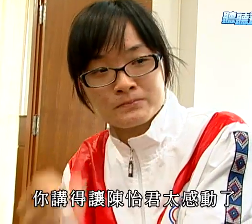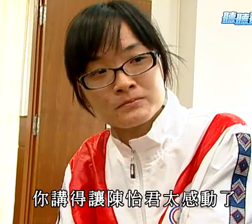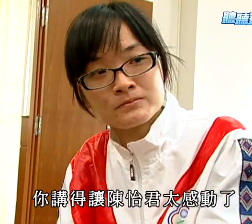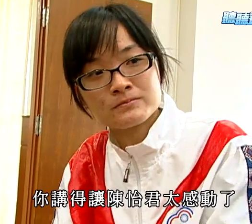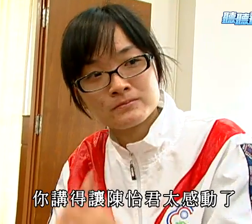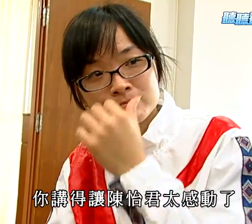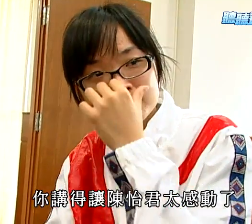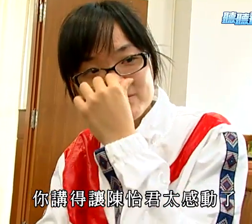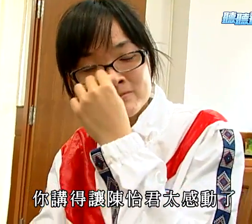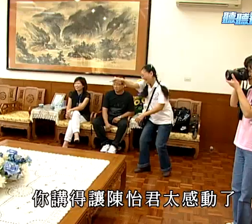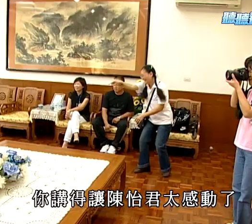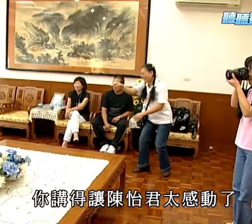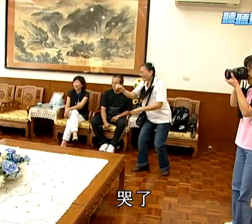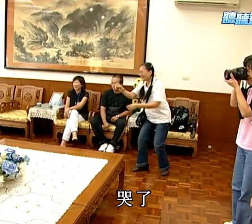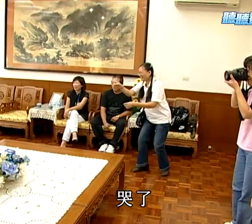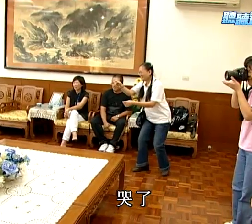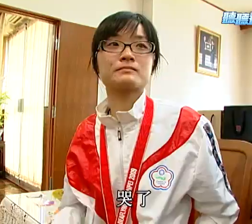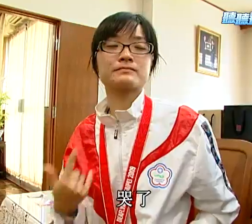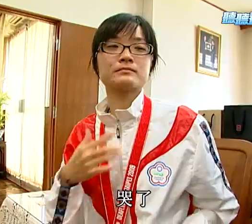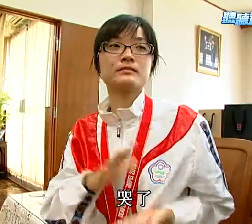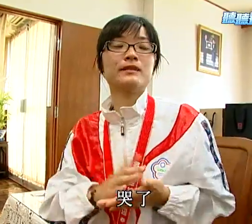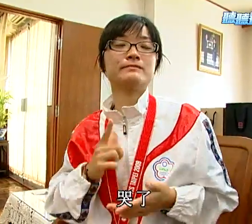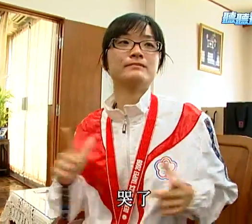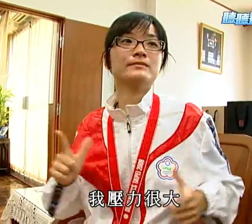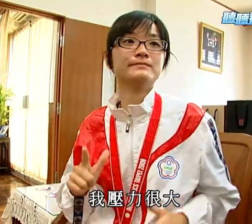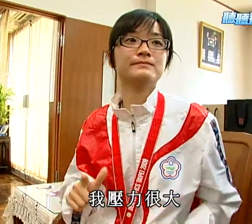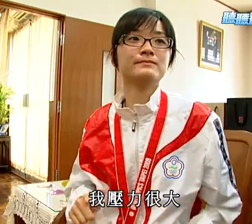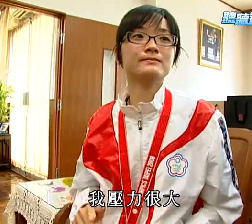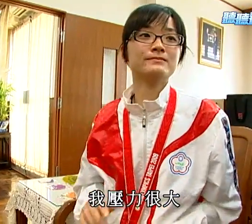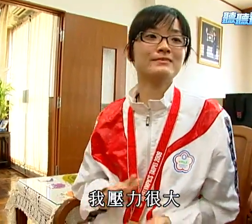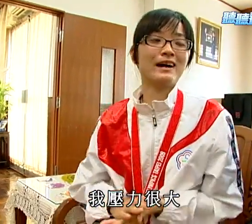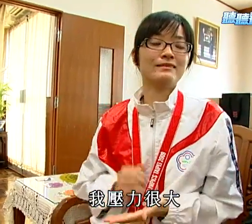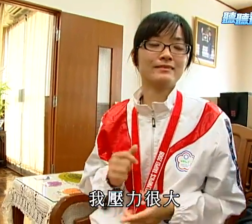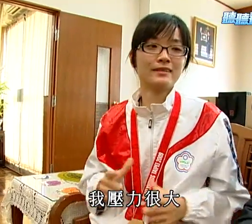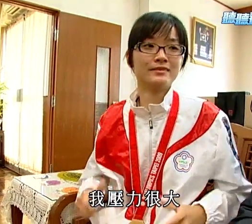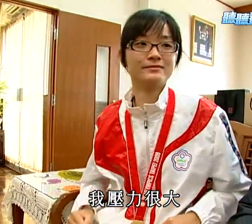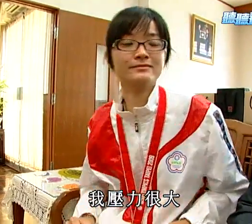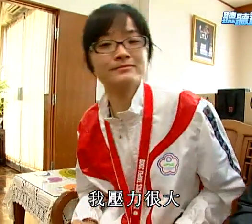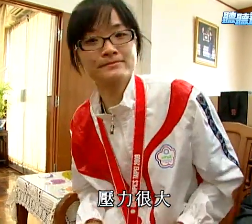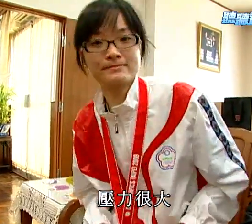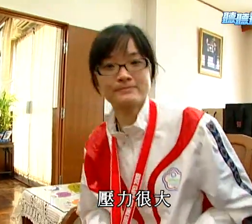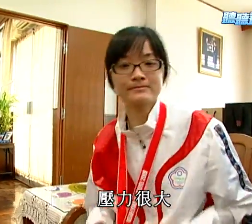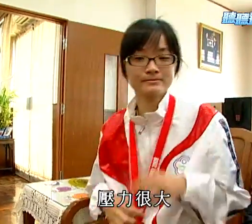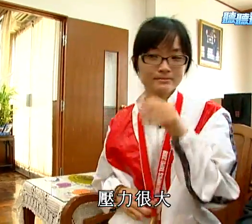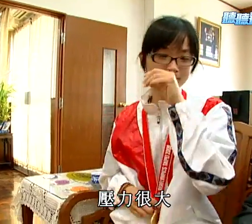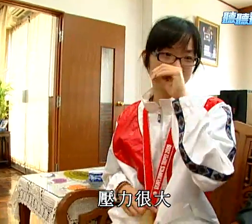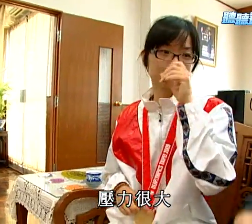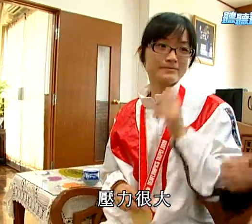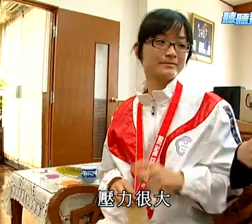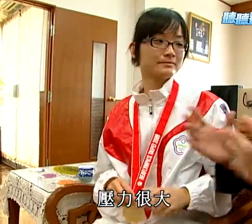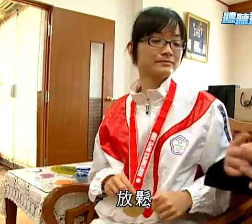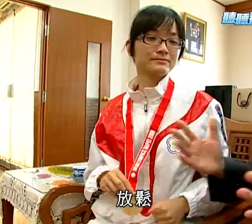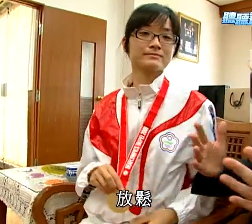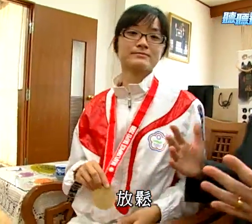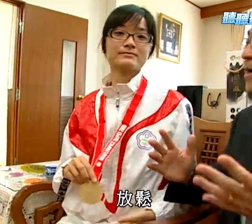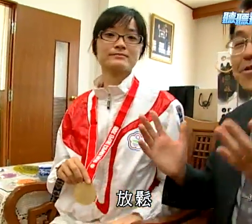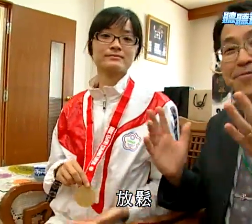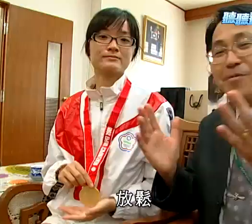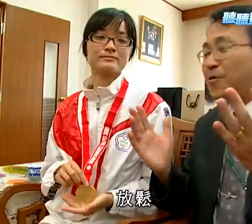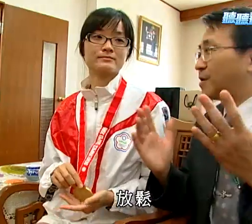让金君太感动，就哭了。 我压力很大，压力很大， 压力很大。放松，放松，没有关系，